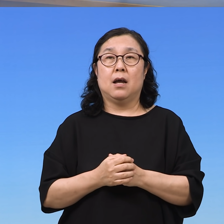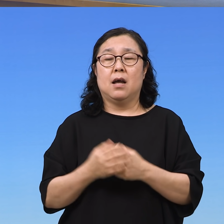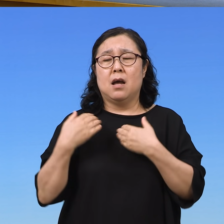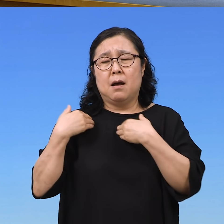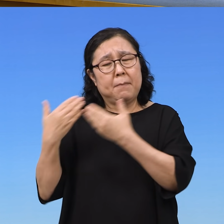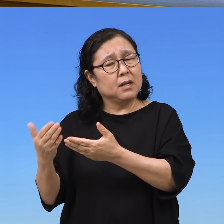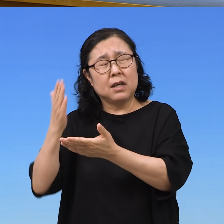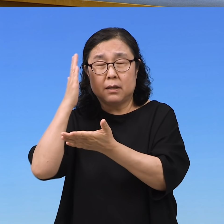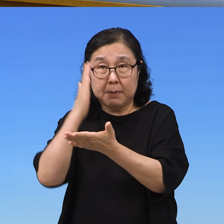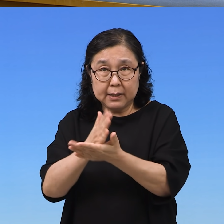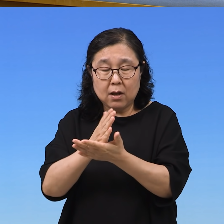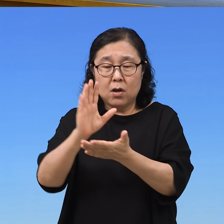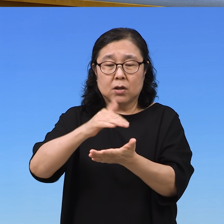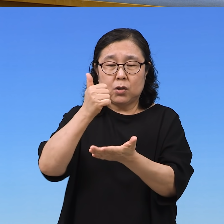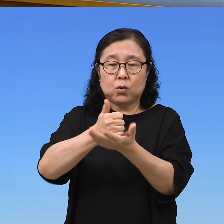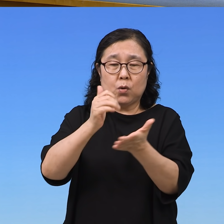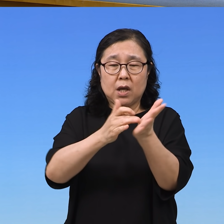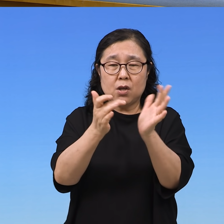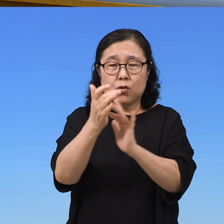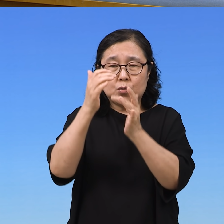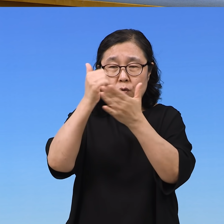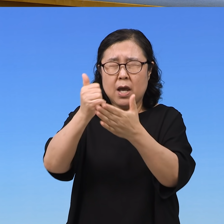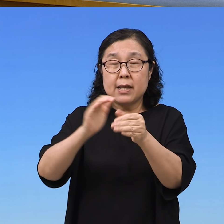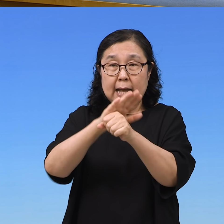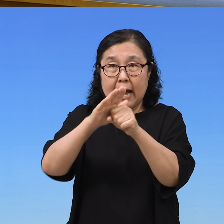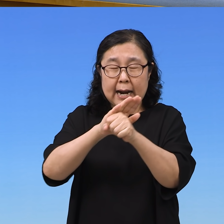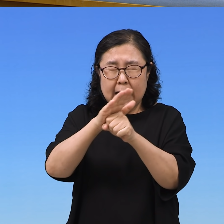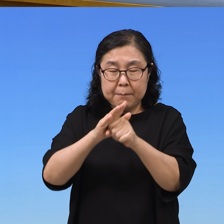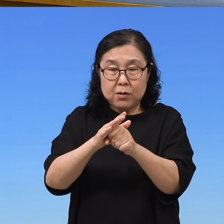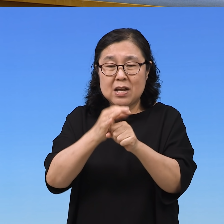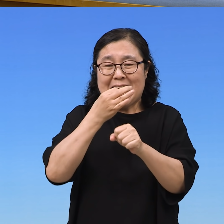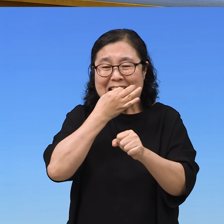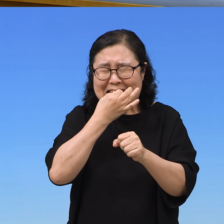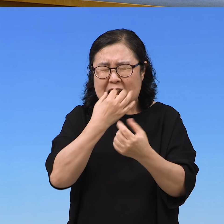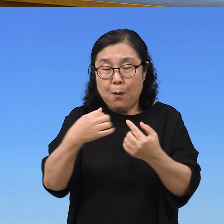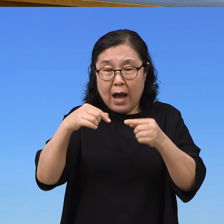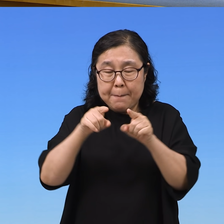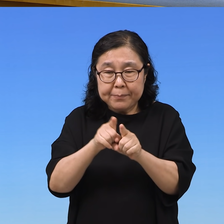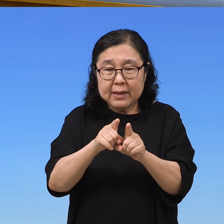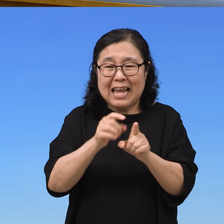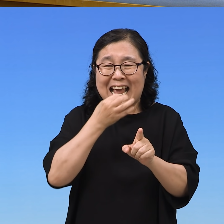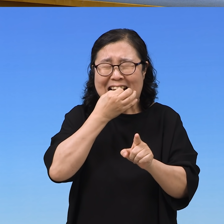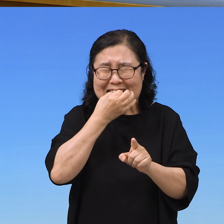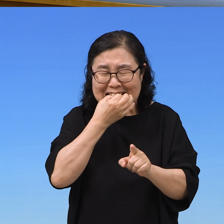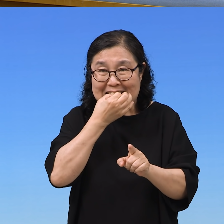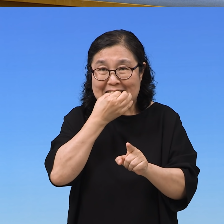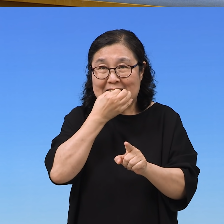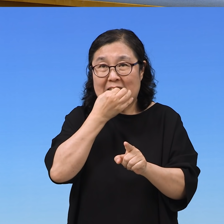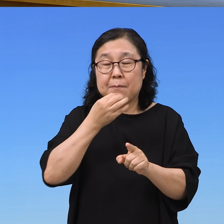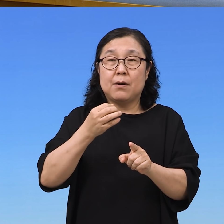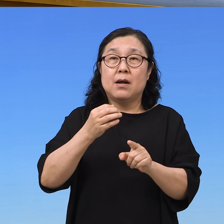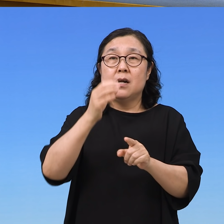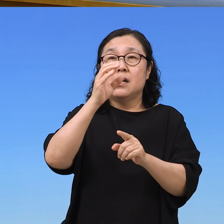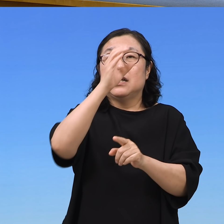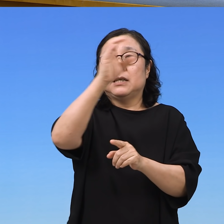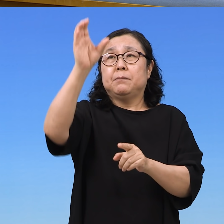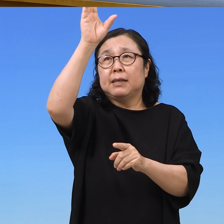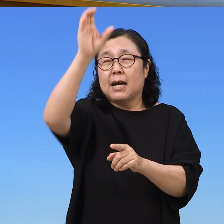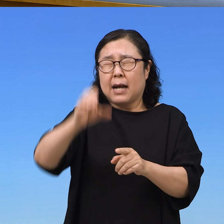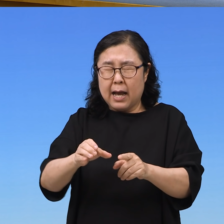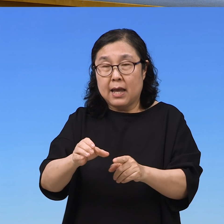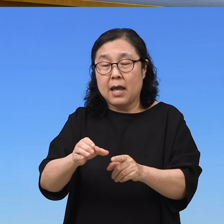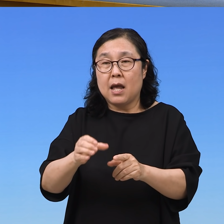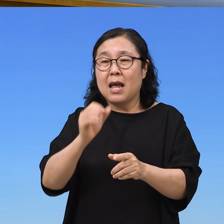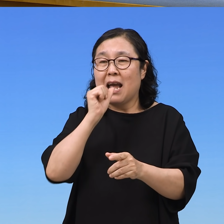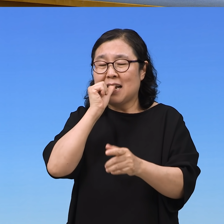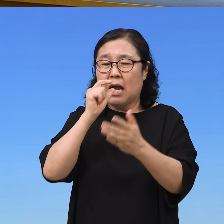5장 24절, 그리스도 예수의 사람들은 육체와 함께 그 정욕과 탐심을 십자가에 못 박았느니라. 항상 이 말씀을